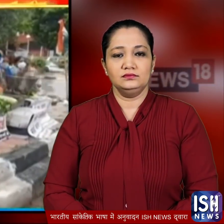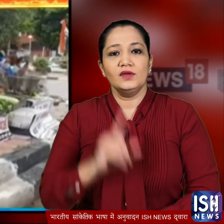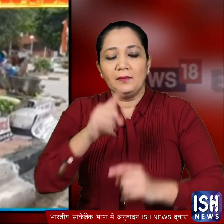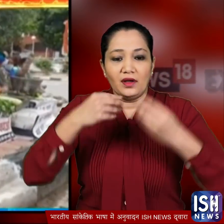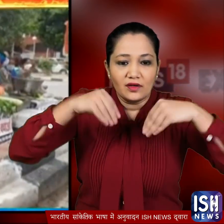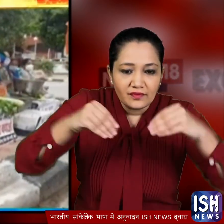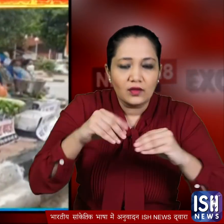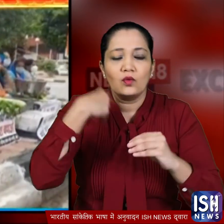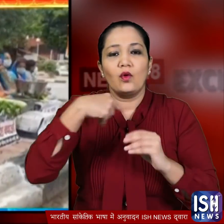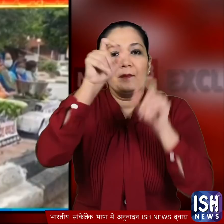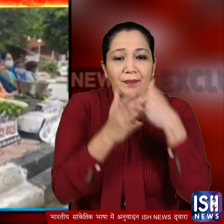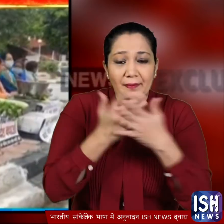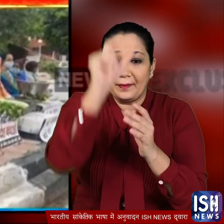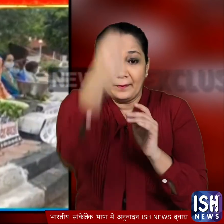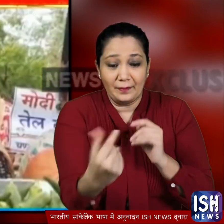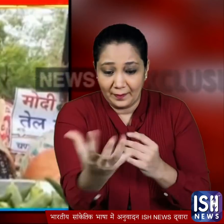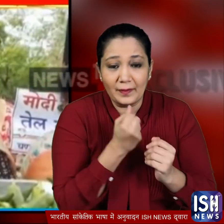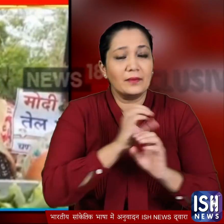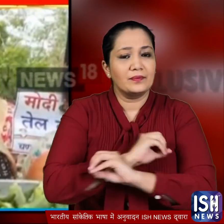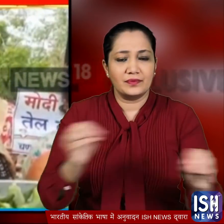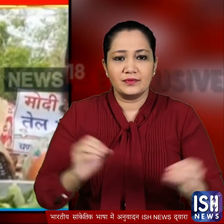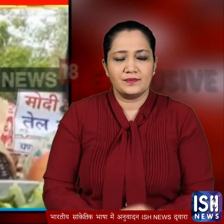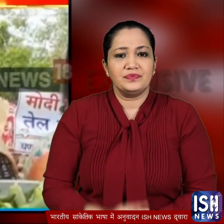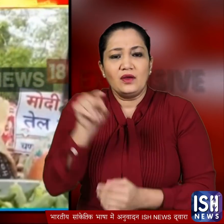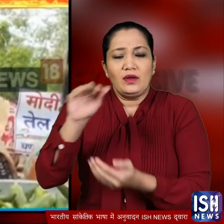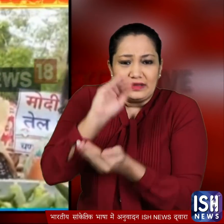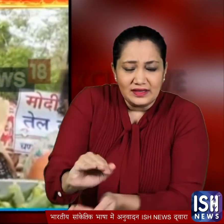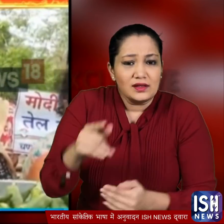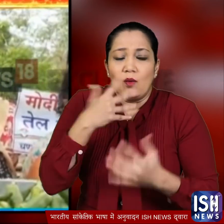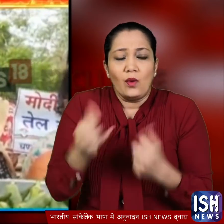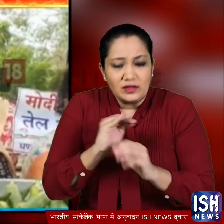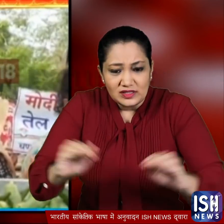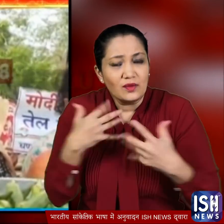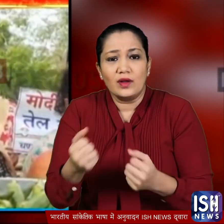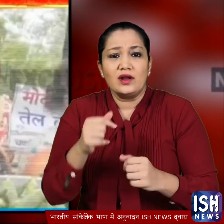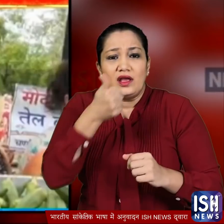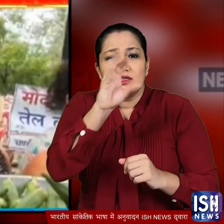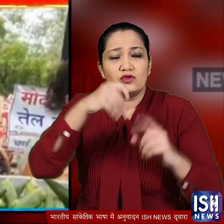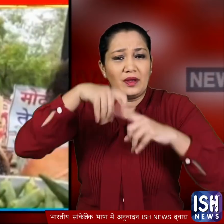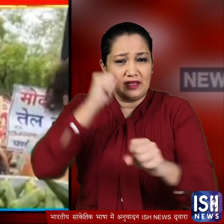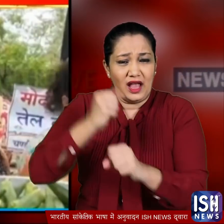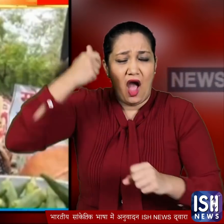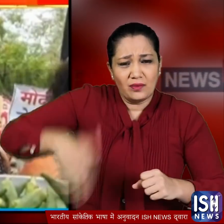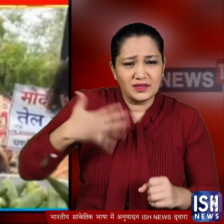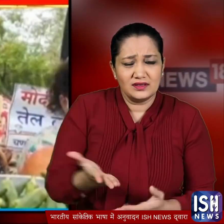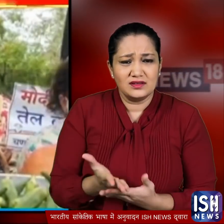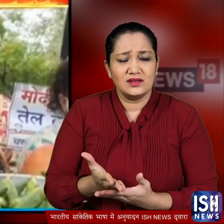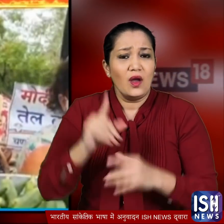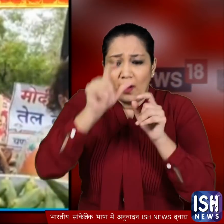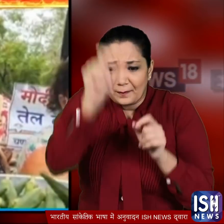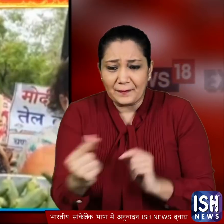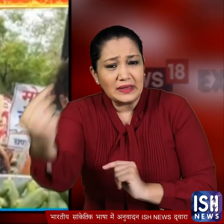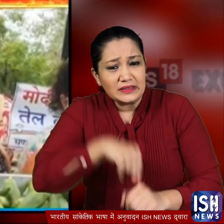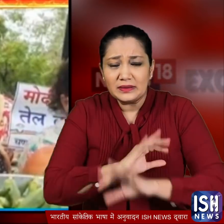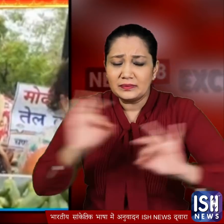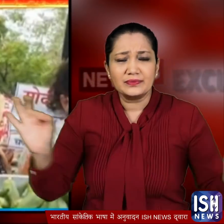लेकिन सब्जियां खरीदने एक भी ग्राहक नहीं आया। एक घिया जो बच्चे खाने को तैयार नहीं है वो 60 रुपए किलो है। मुझे बताइए, एक ग्राहक भी यहाँ तक नहीं